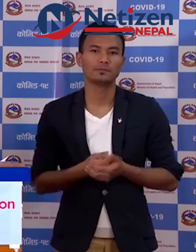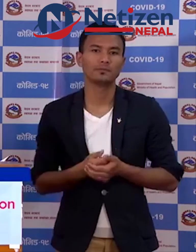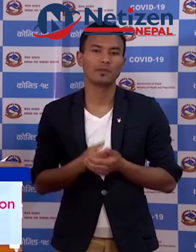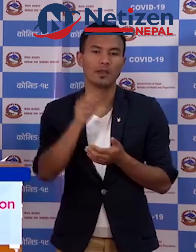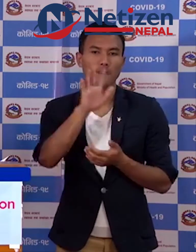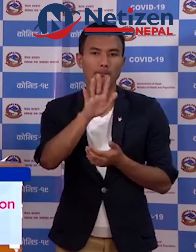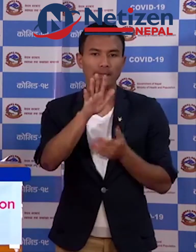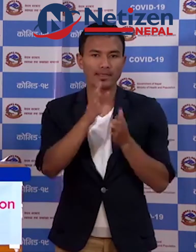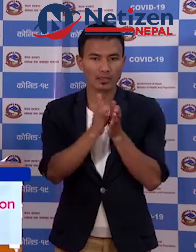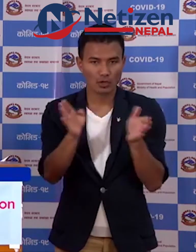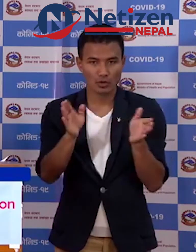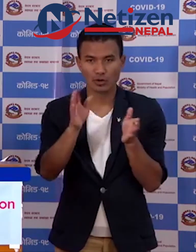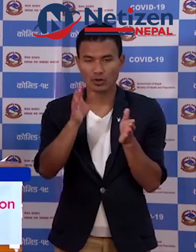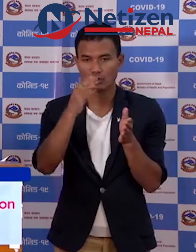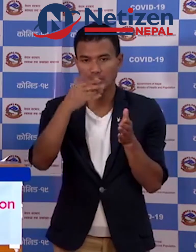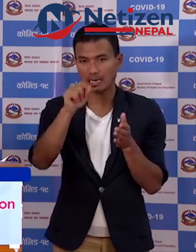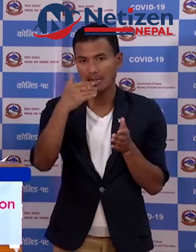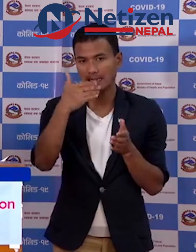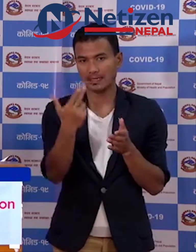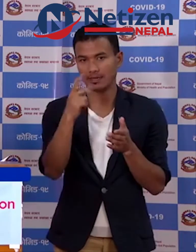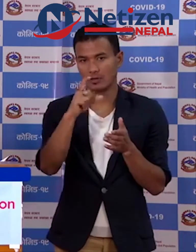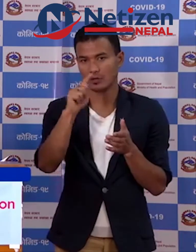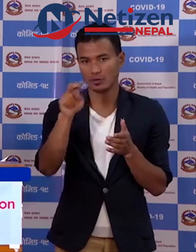र 5 थर लालीखर्क